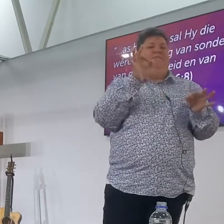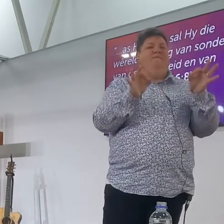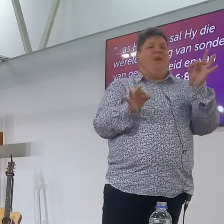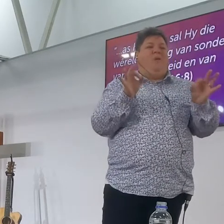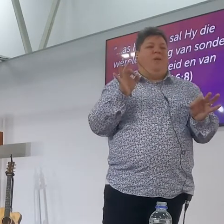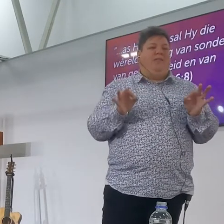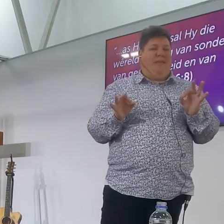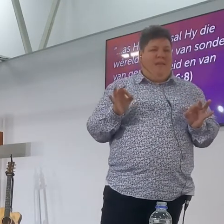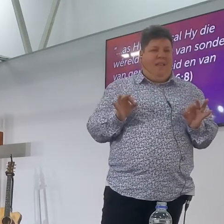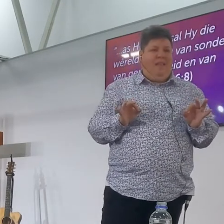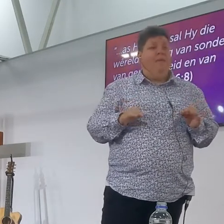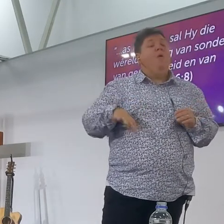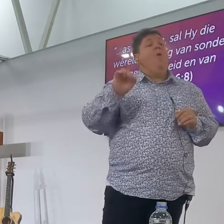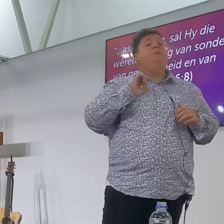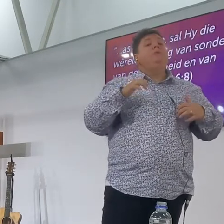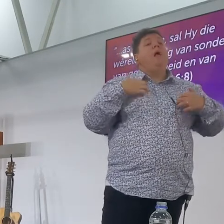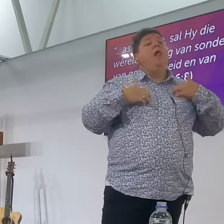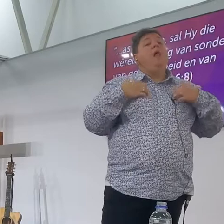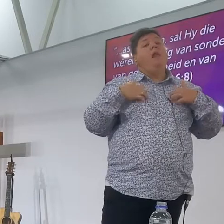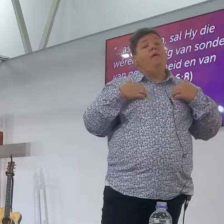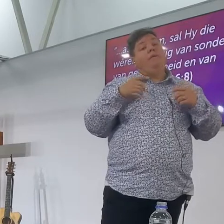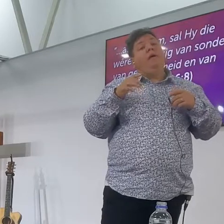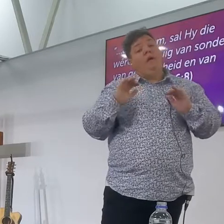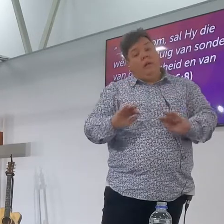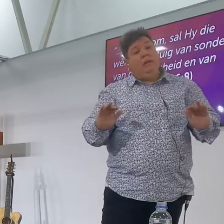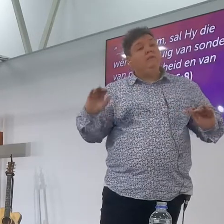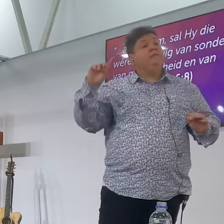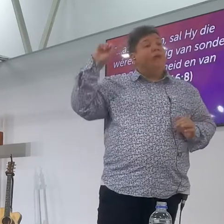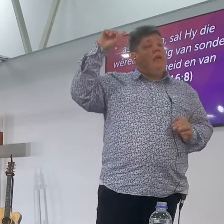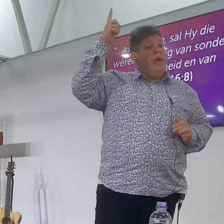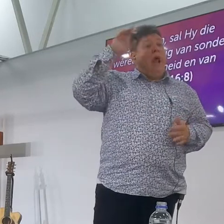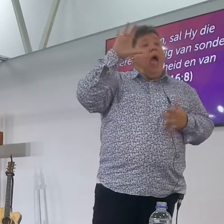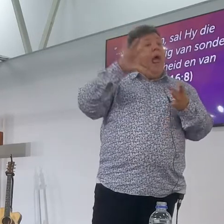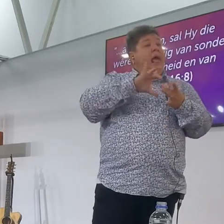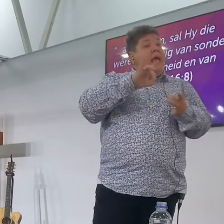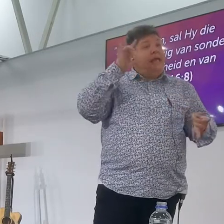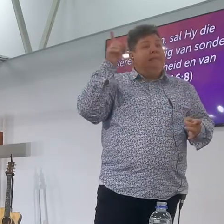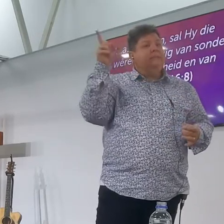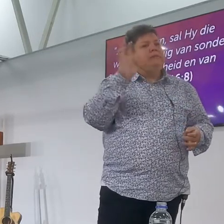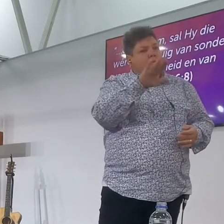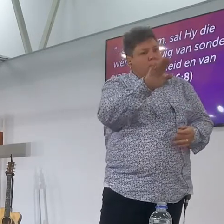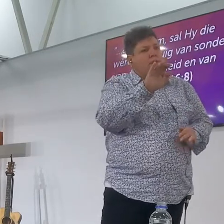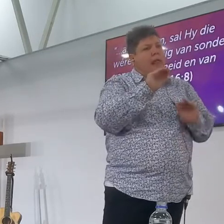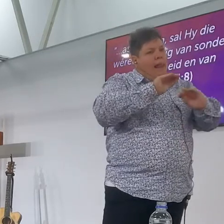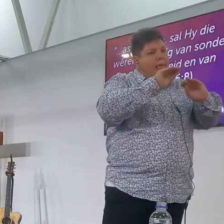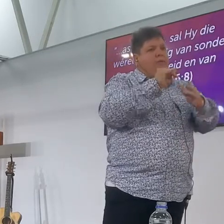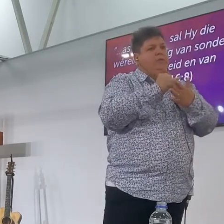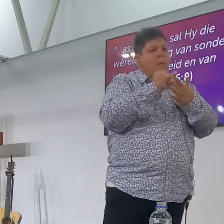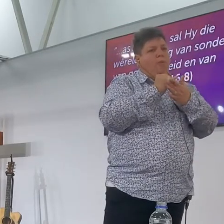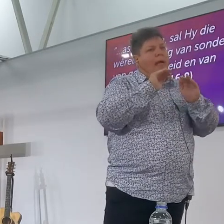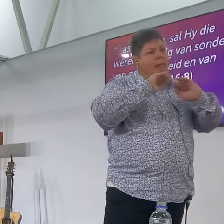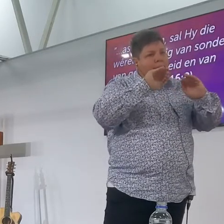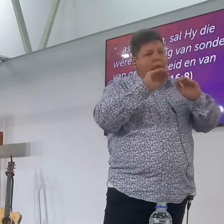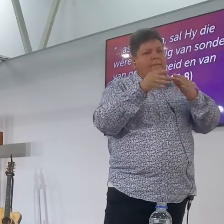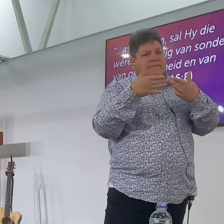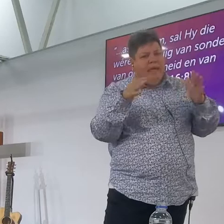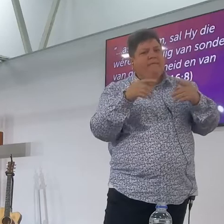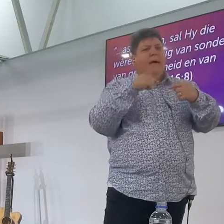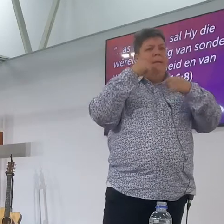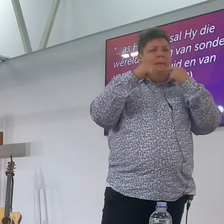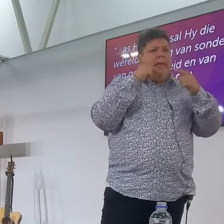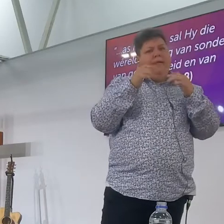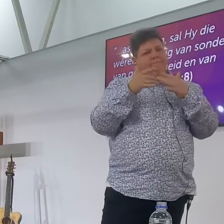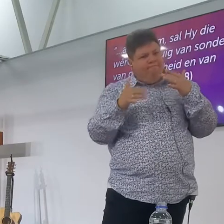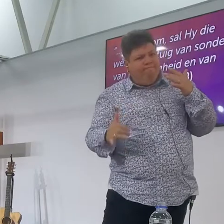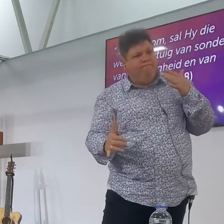ons in ons eie lewe as kinders van die Here, dat die Heilige Gees oortuig ons van sonde. En weet julle, sonde is nie 'n populêre boodskap vandag in die kerk